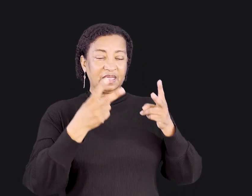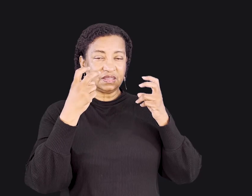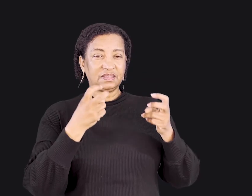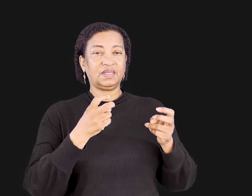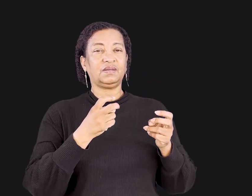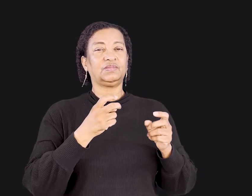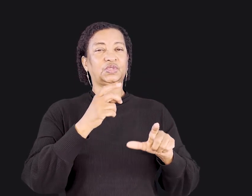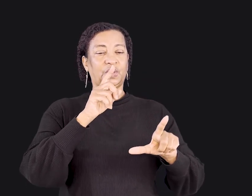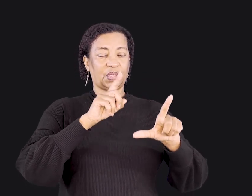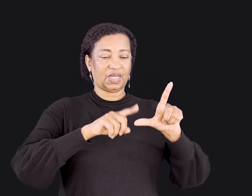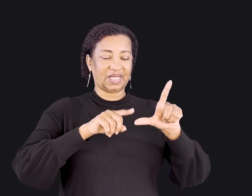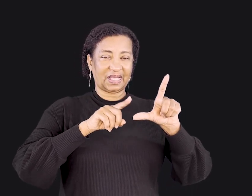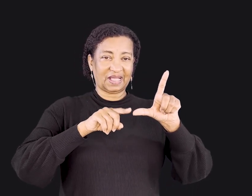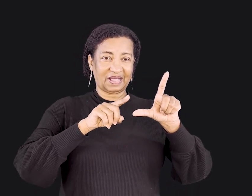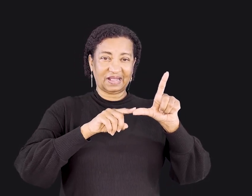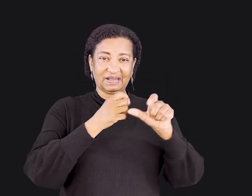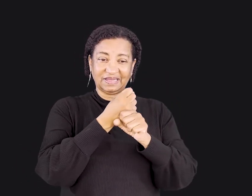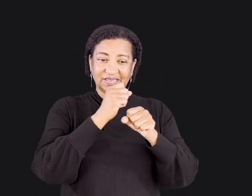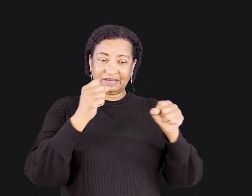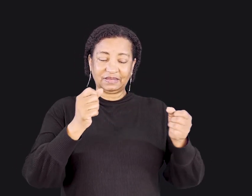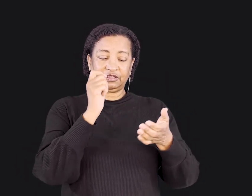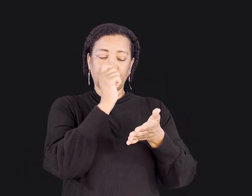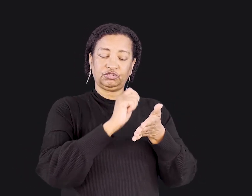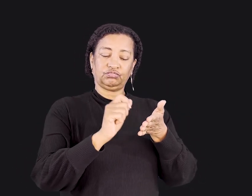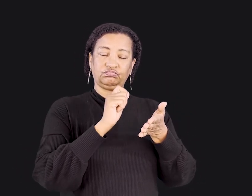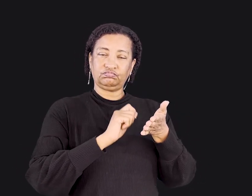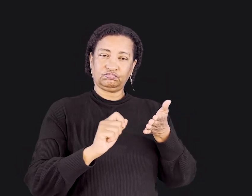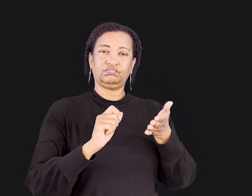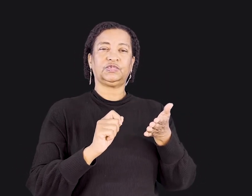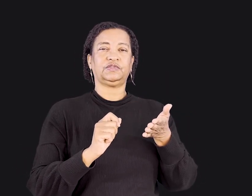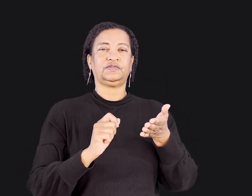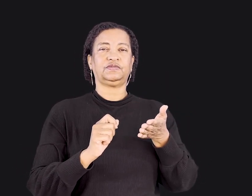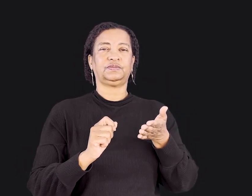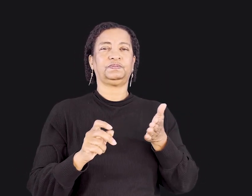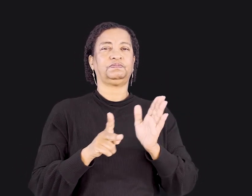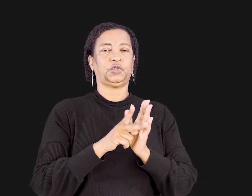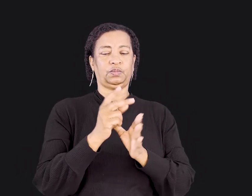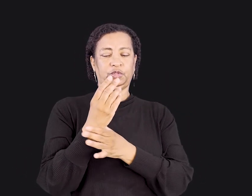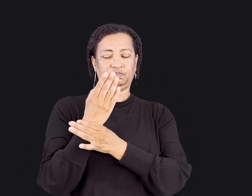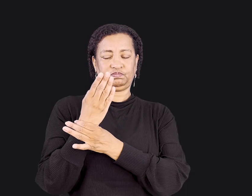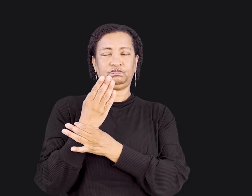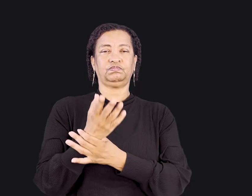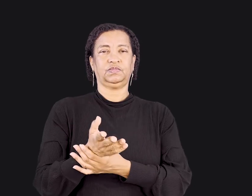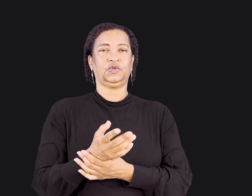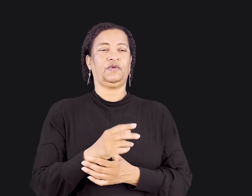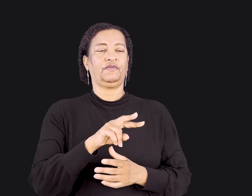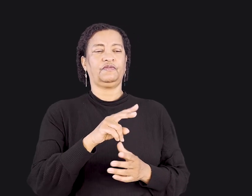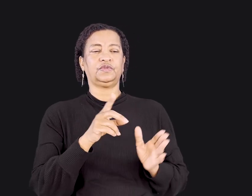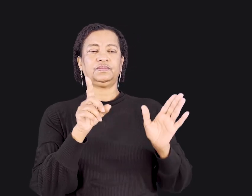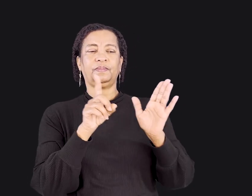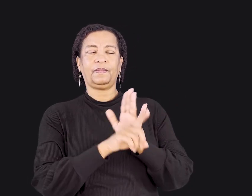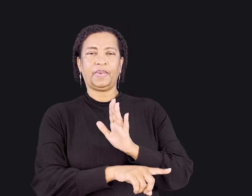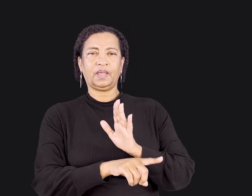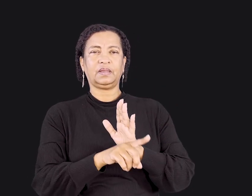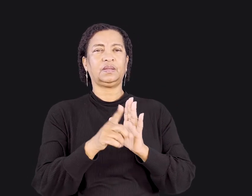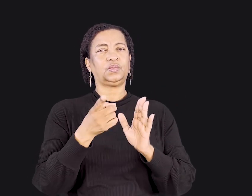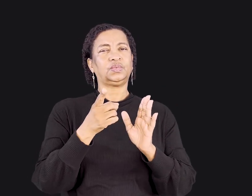estou lhes escrevendo de próprio punho. Acho que você não deixou passar despercebida uma pergunta no final dessa passagem,